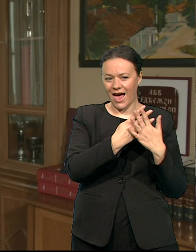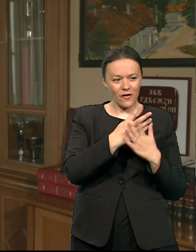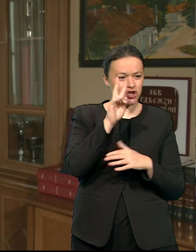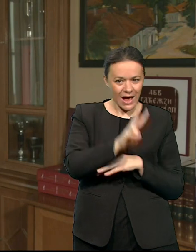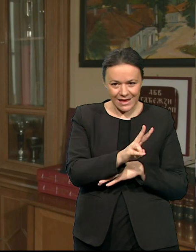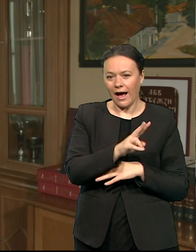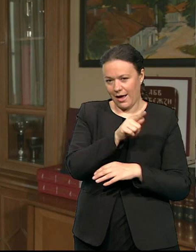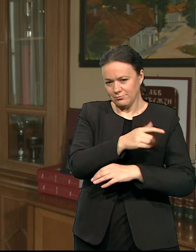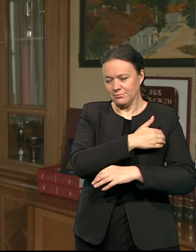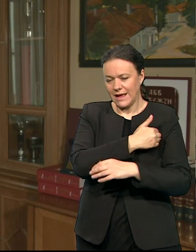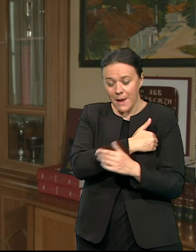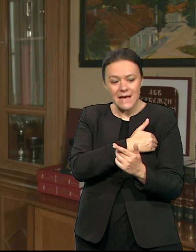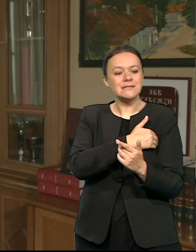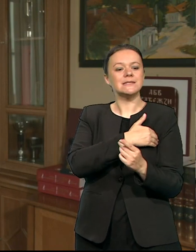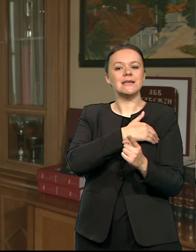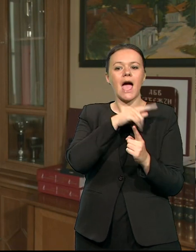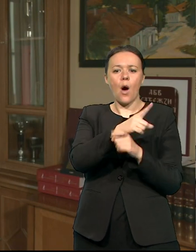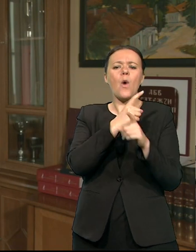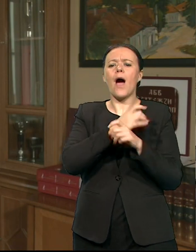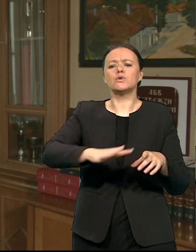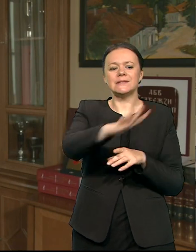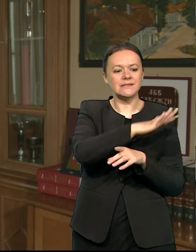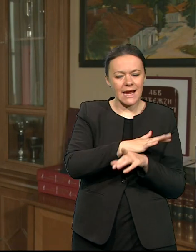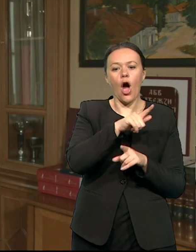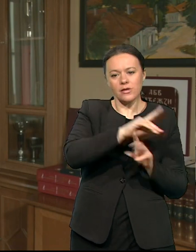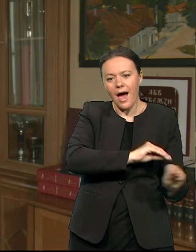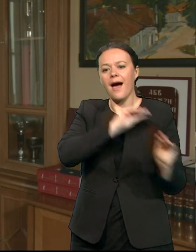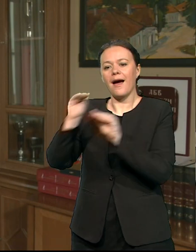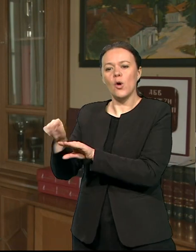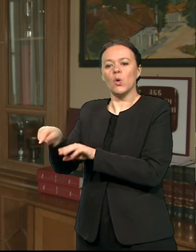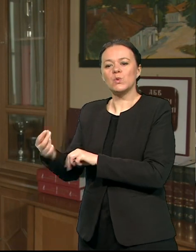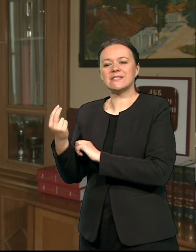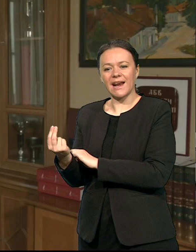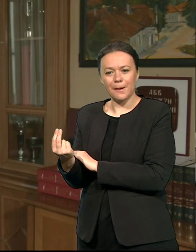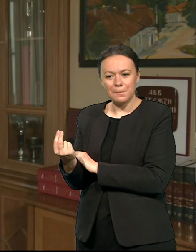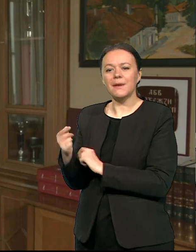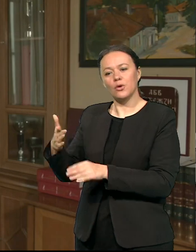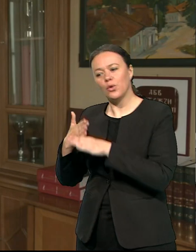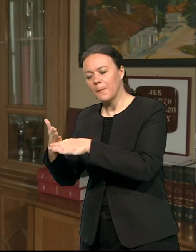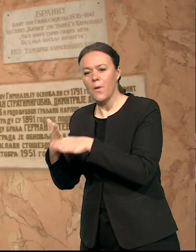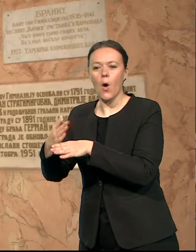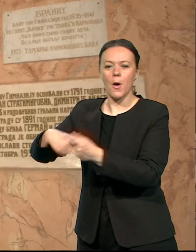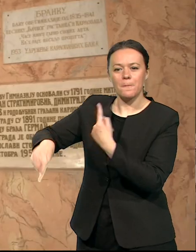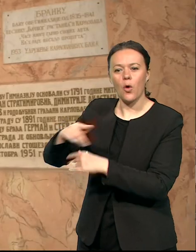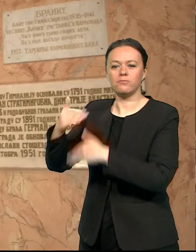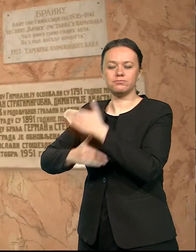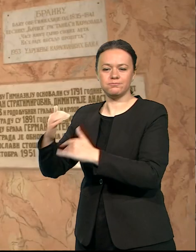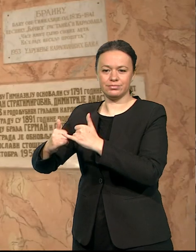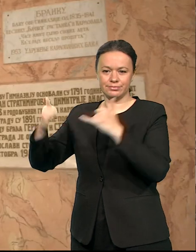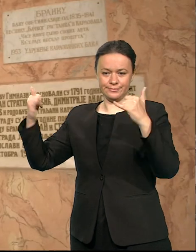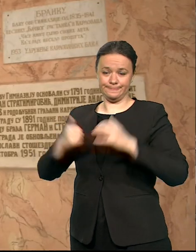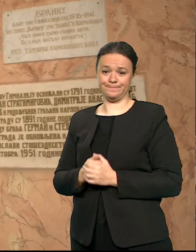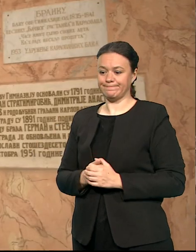ovde u Austriji, u Austro-Ugarskoj, odlazili u Srbiju i pomagale u tom procesu. U